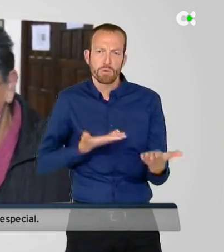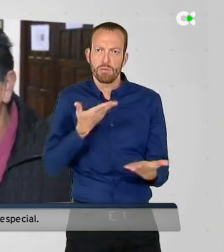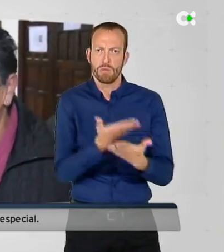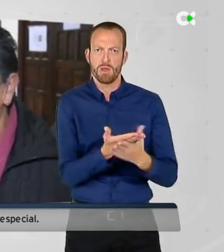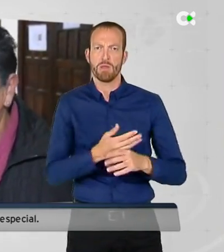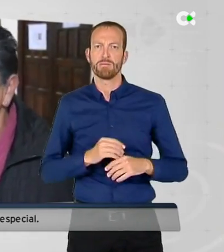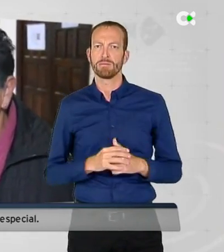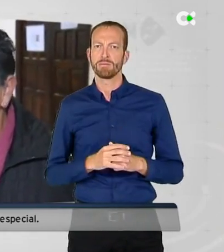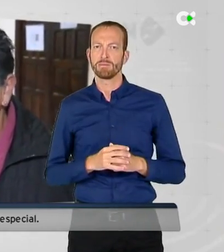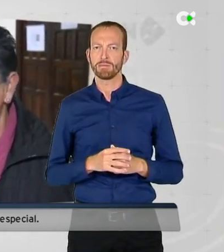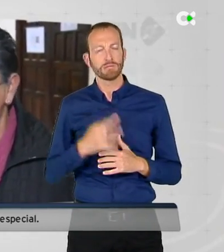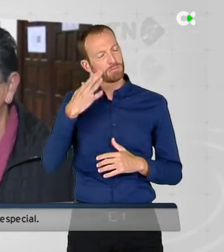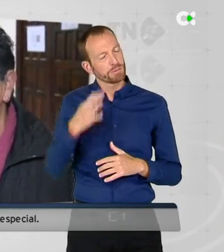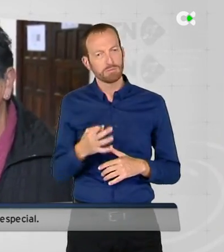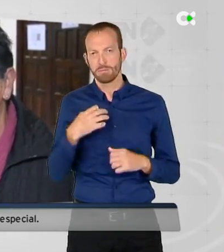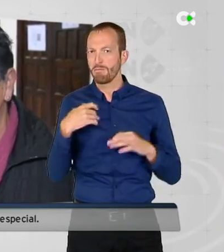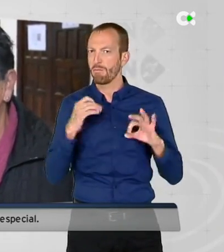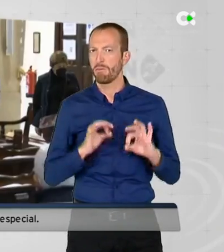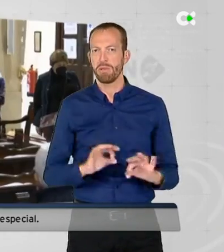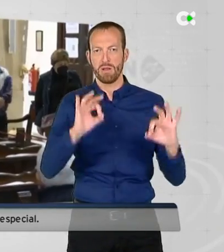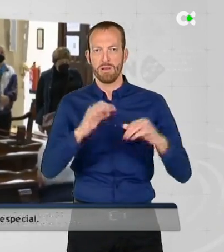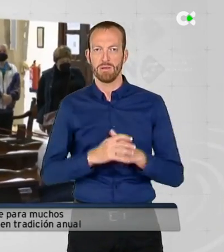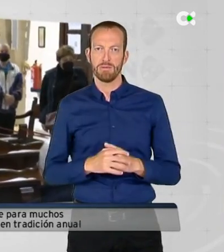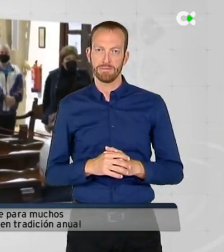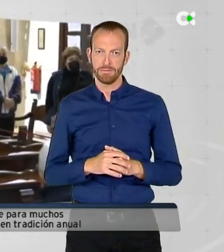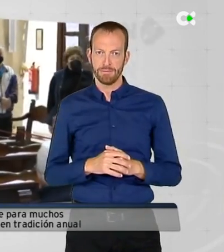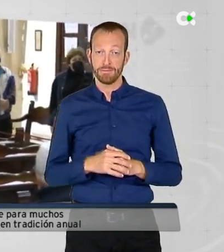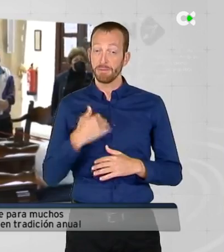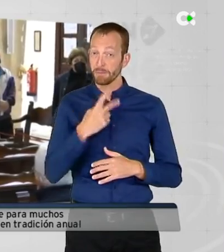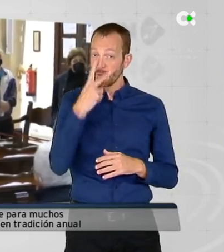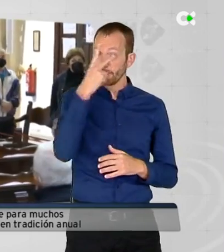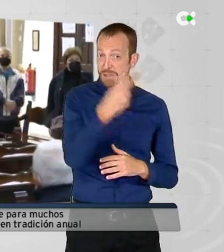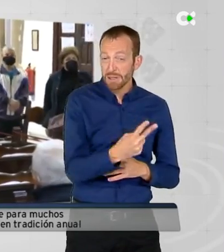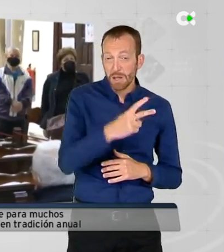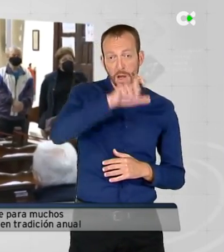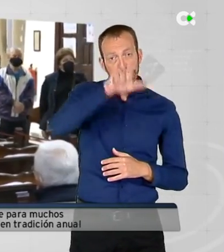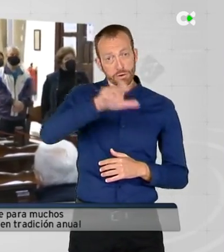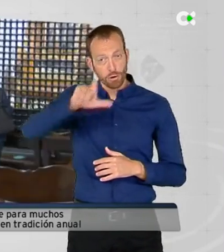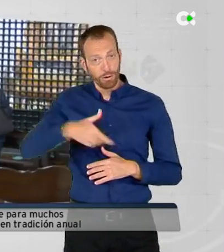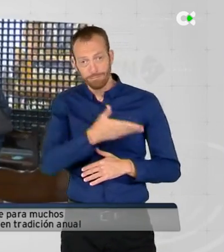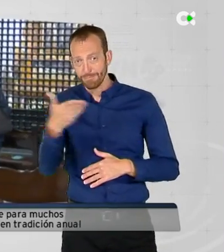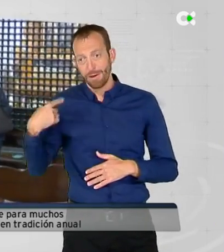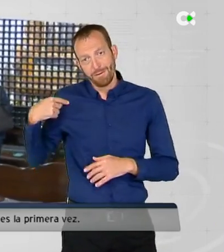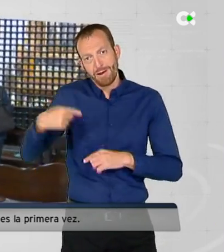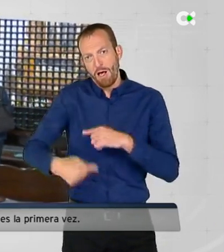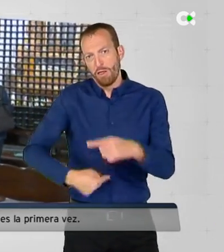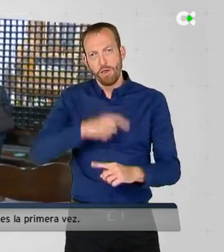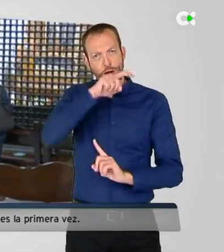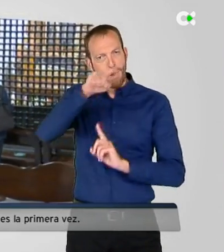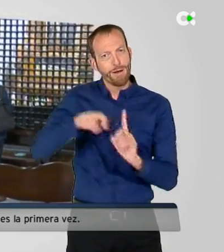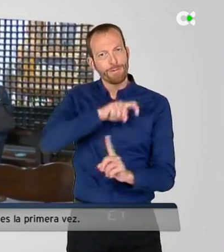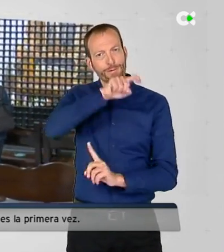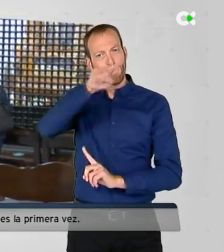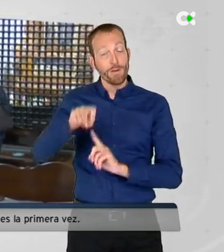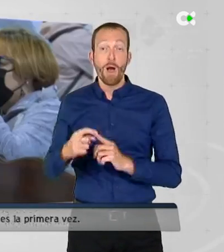muy, muy, muy especial. Una visita que para muchos se ha convertido en tradición anual y que para